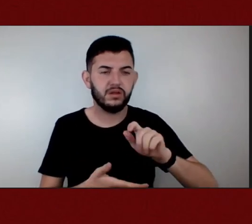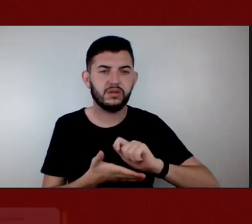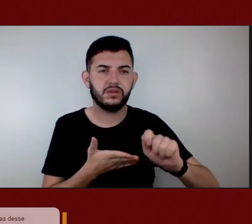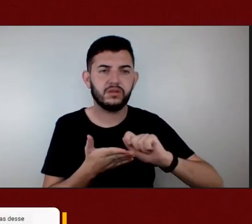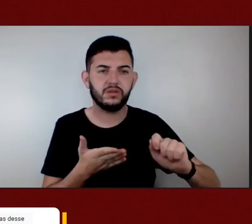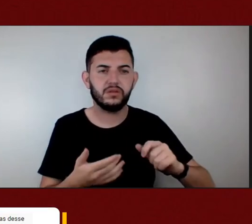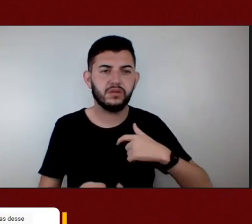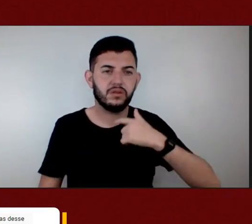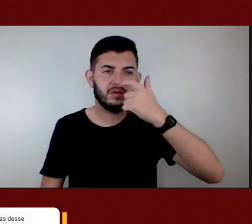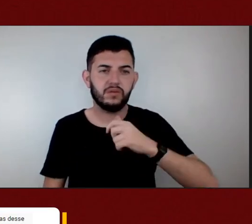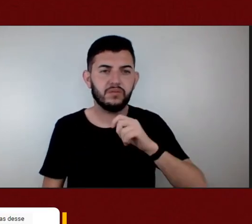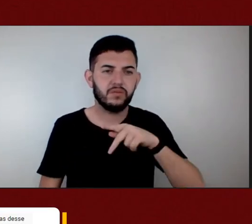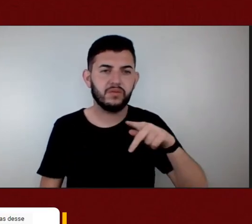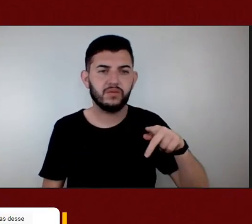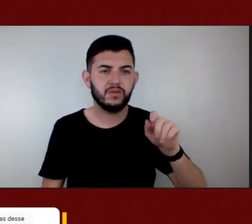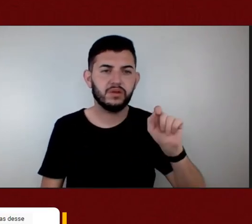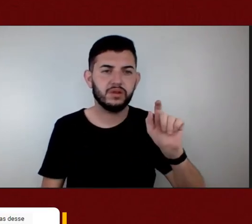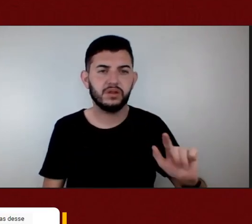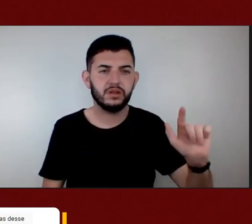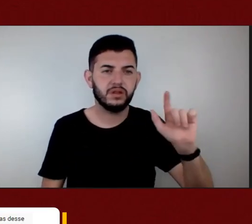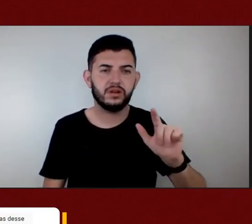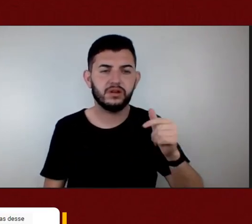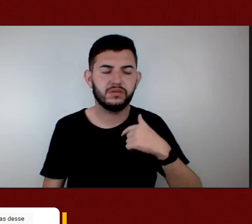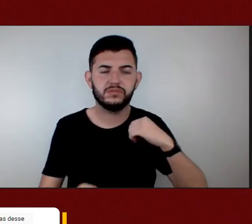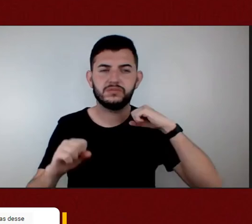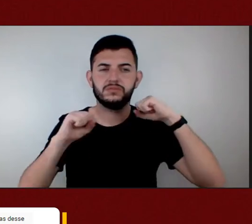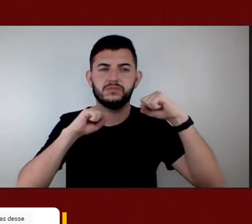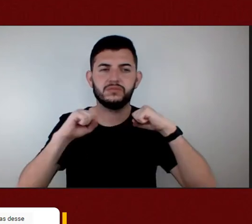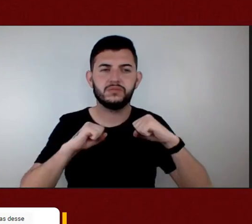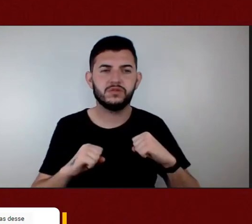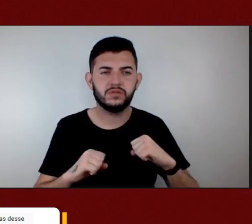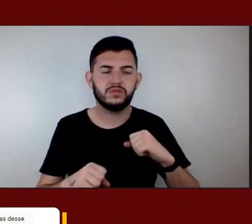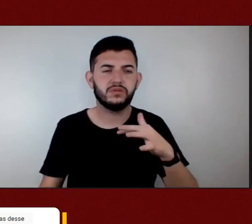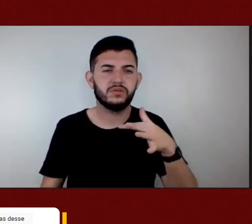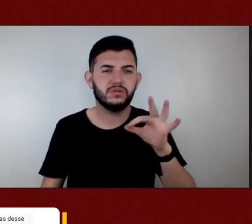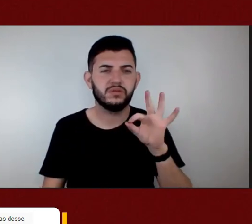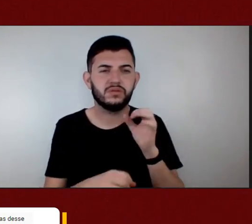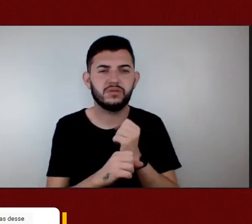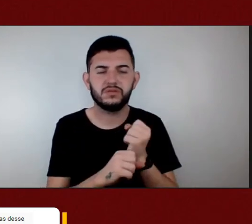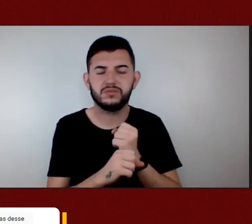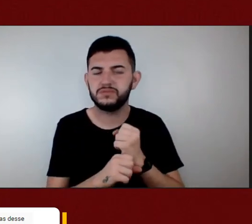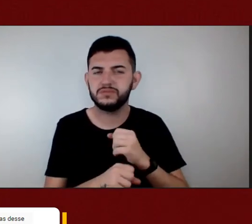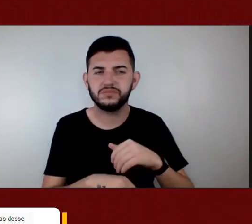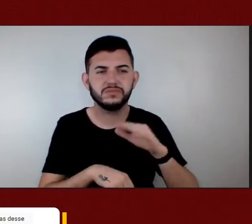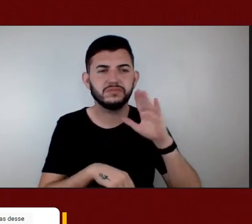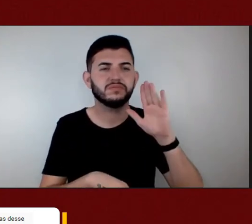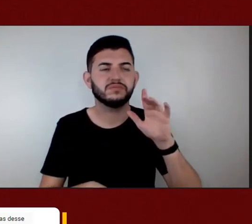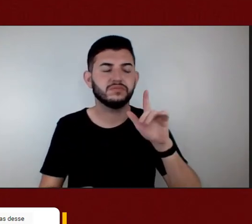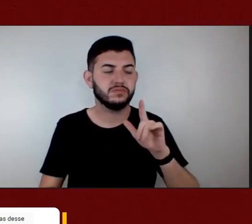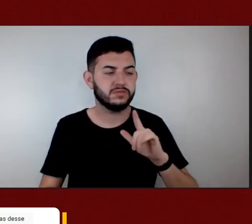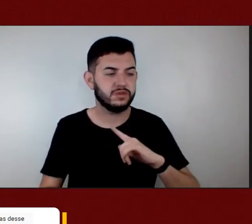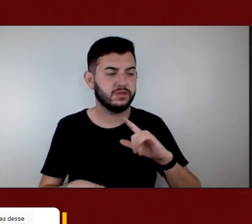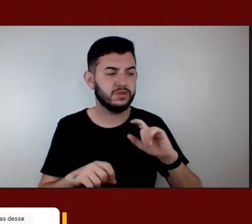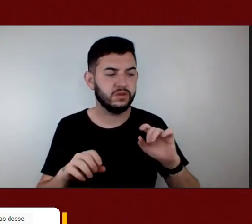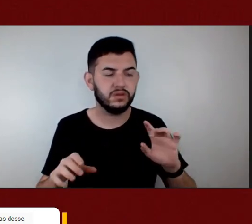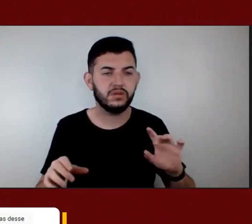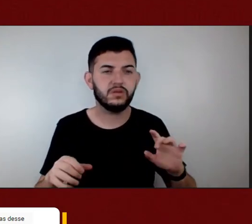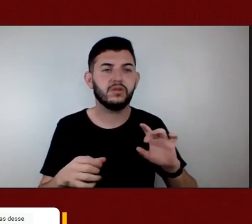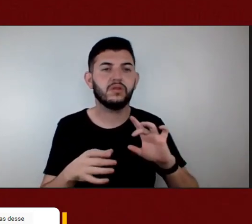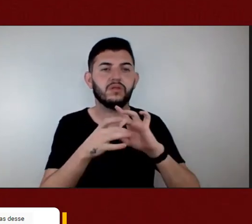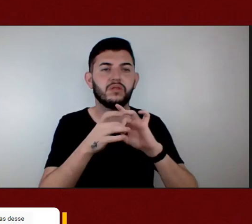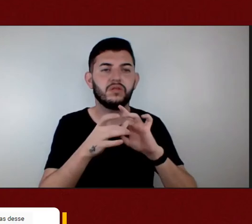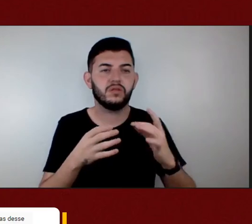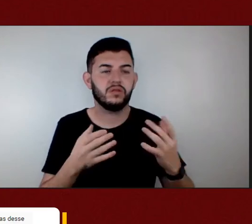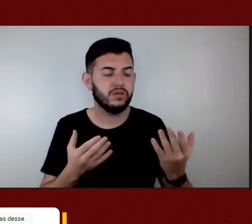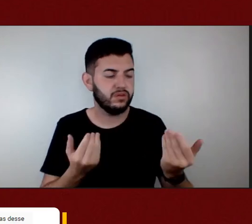Eu militei por mais de uma década com as juventudes comunistas entre os